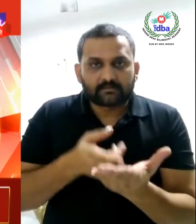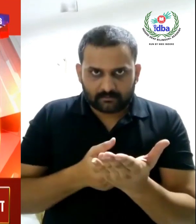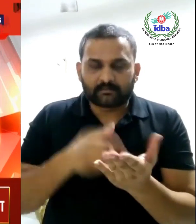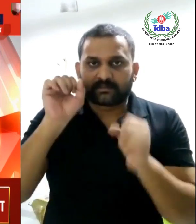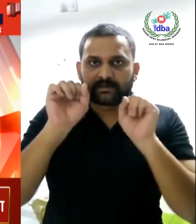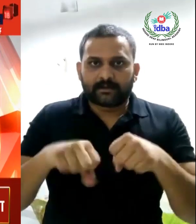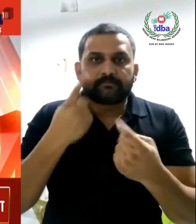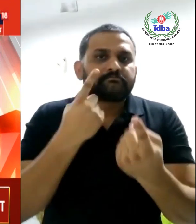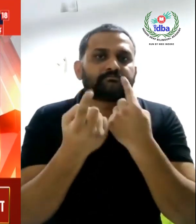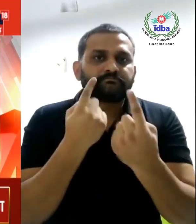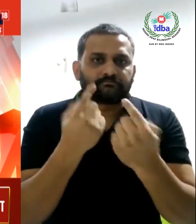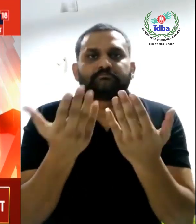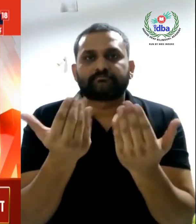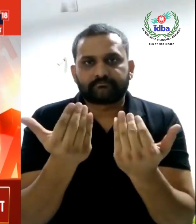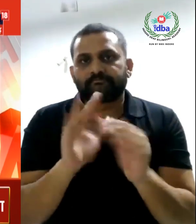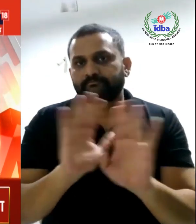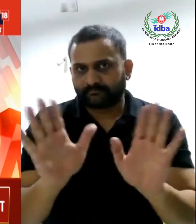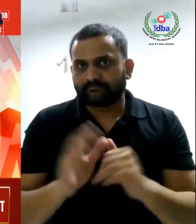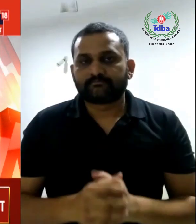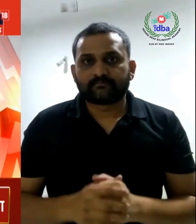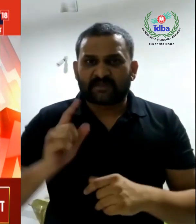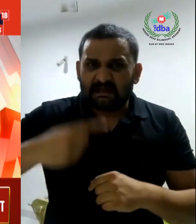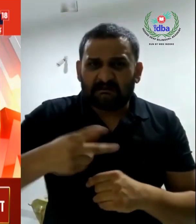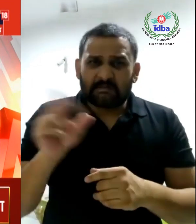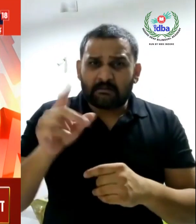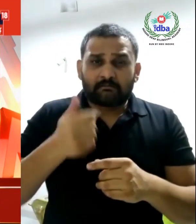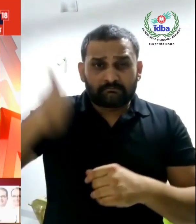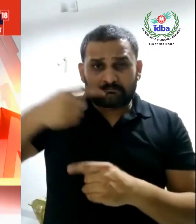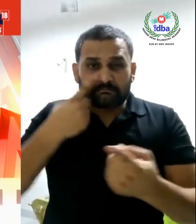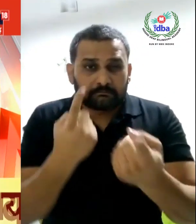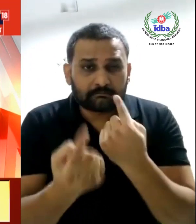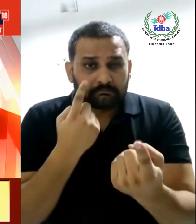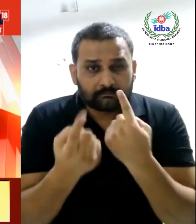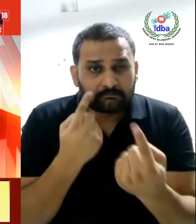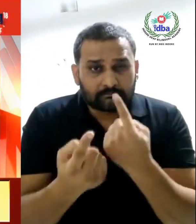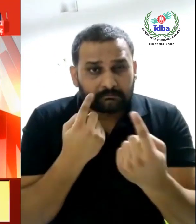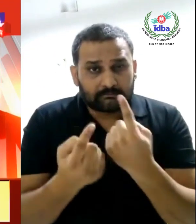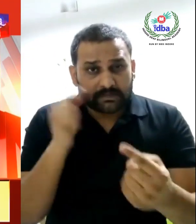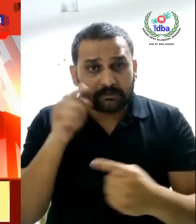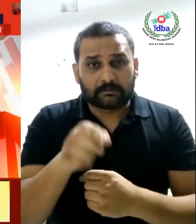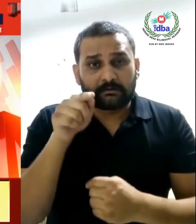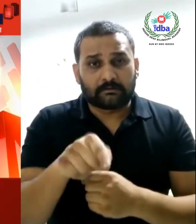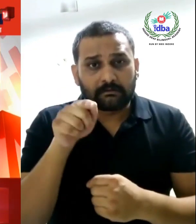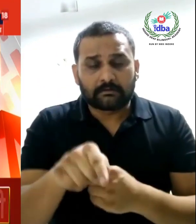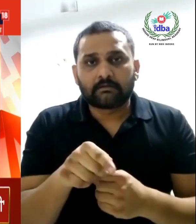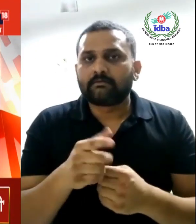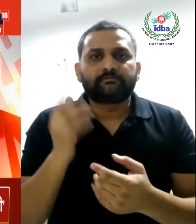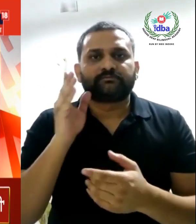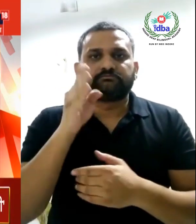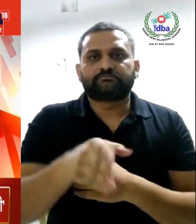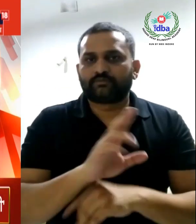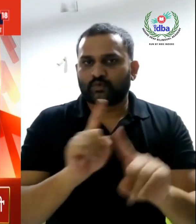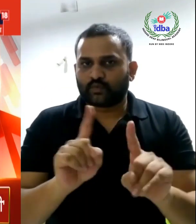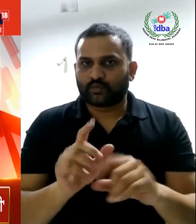ही हो सकेगा। रोज रोज इंस्पेक्टर निरीक्षण करने नहीं